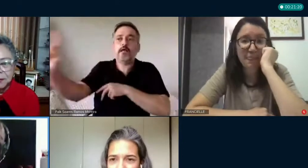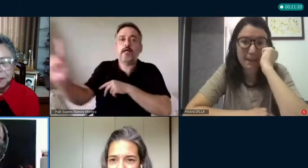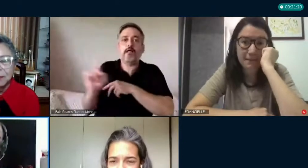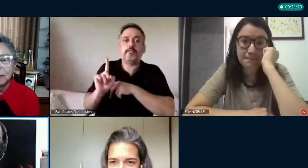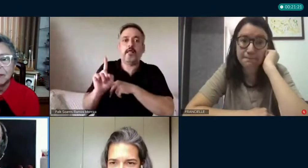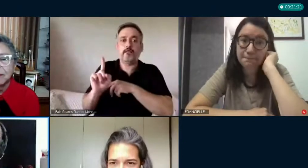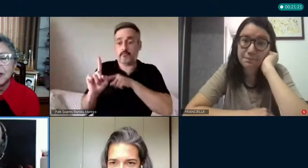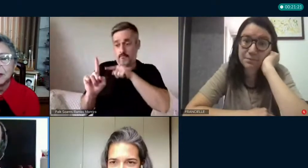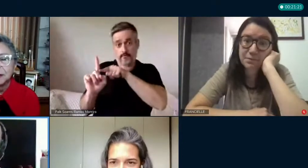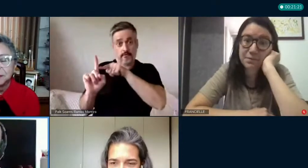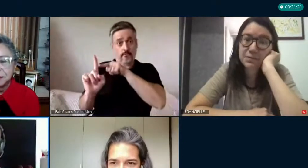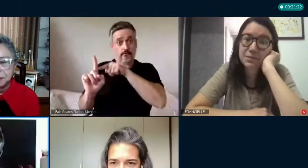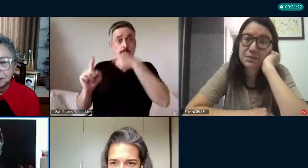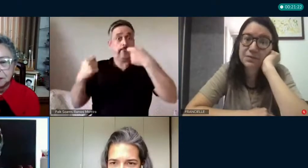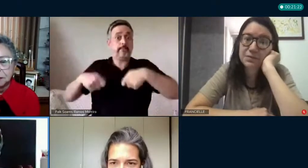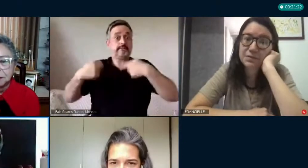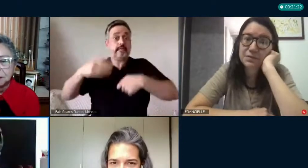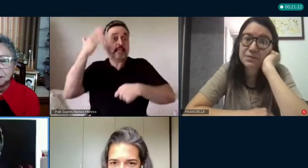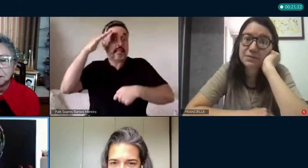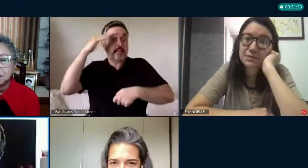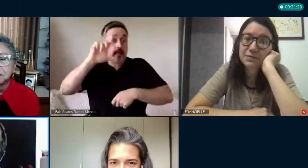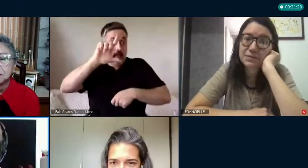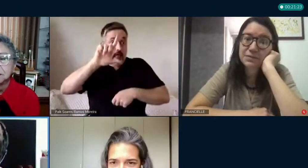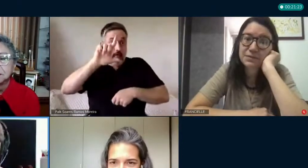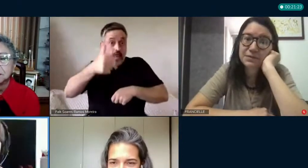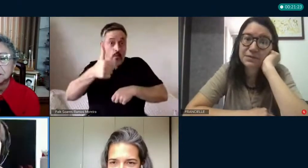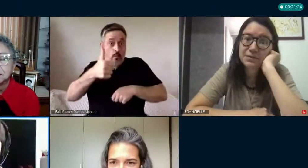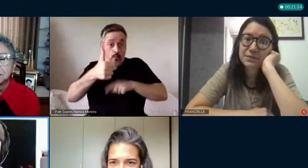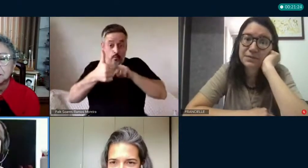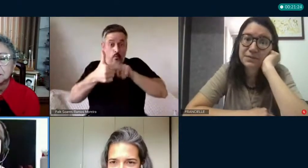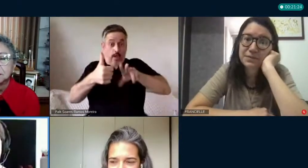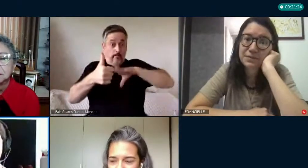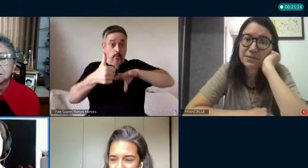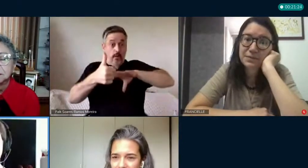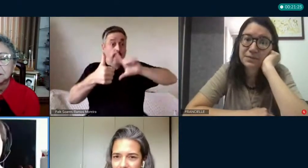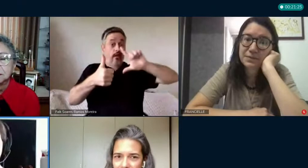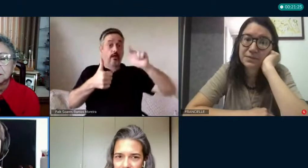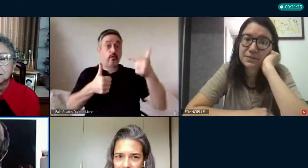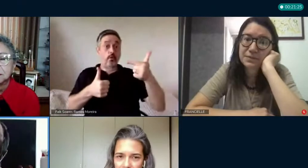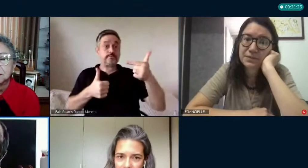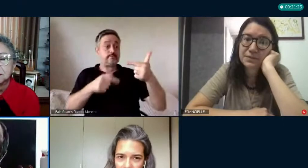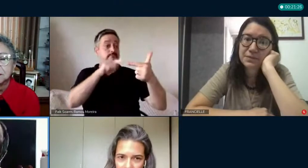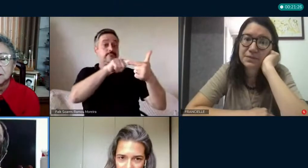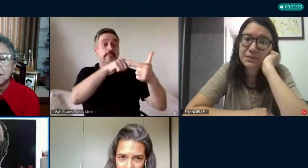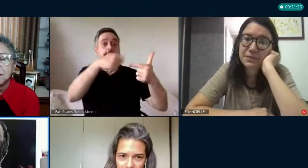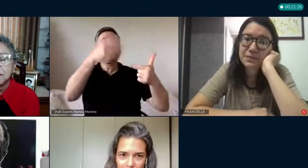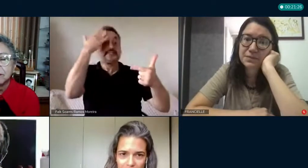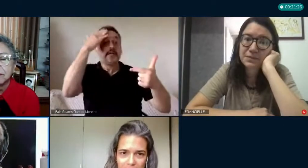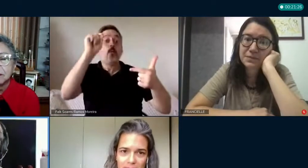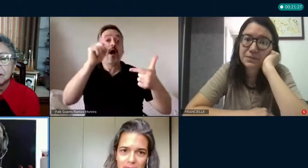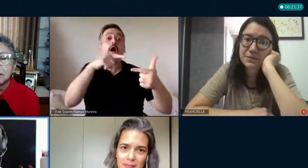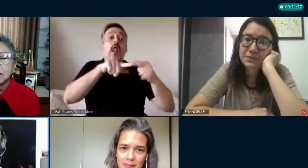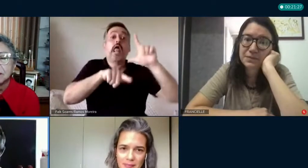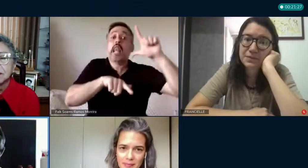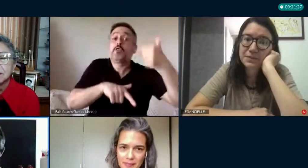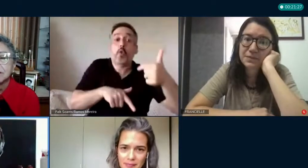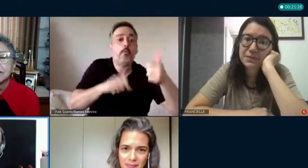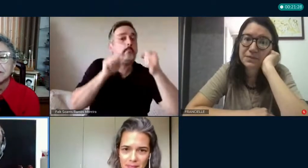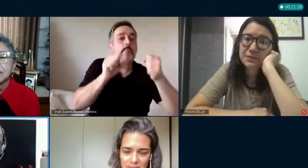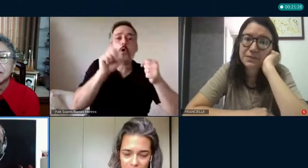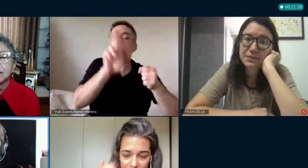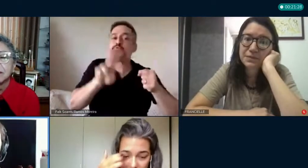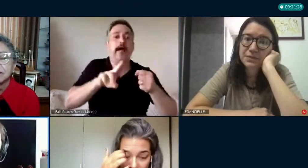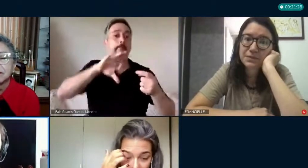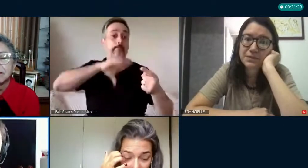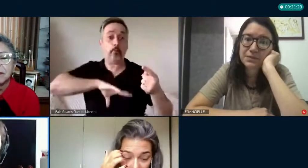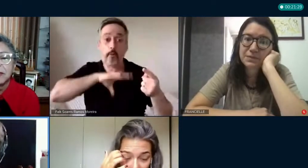ou a pessoa surda cega, se ela chegasse naquele local para se comunicar a partir da L1. E o L2 acaba